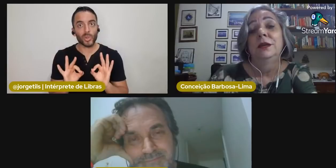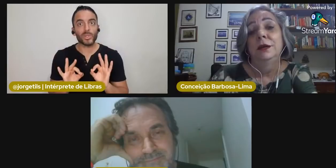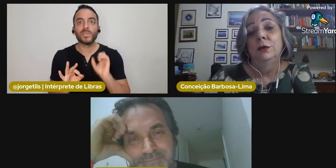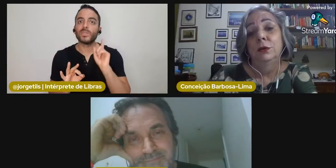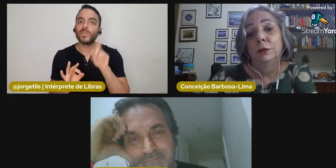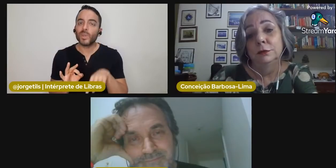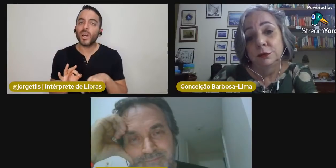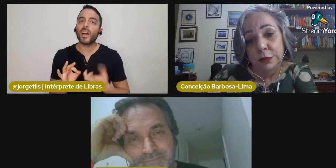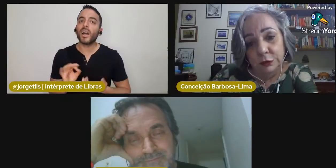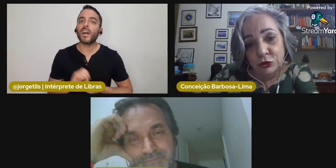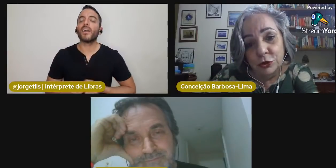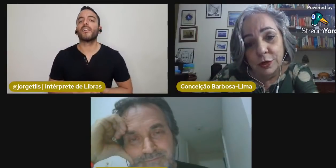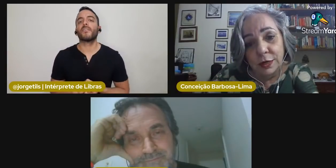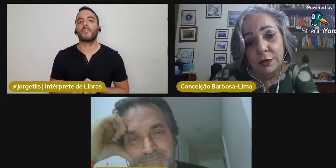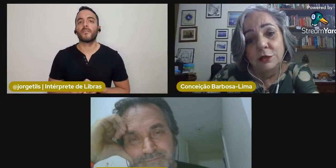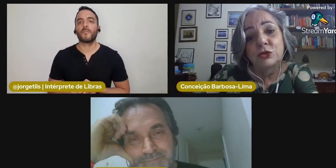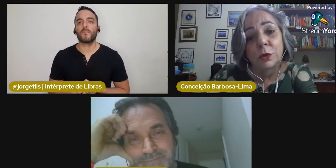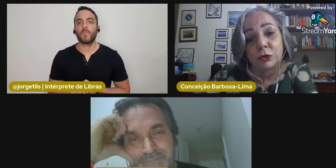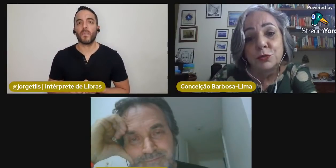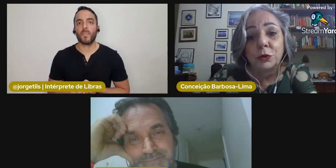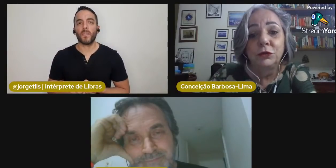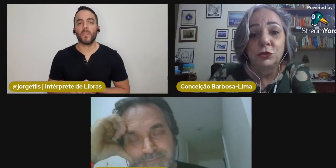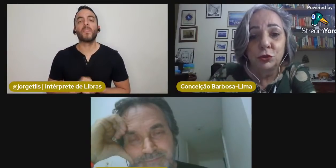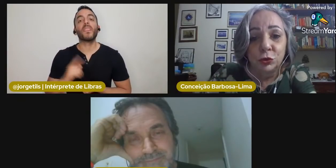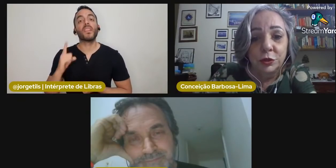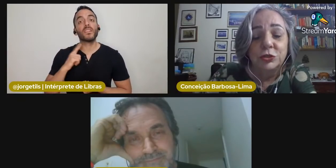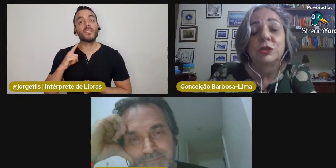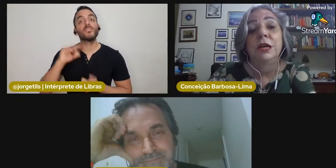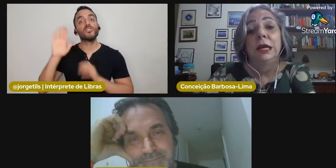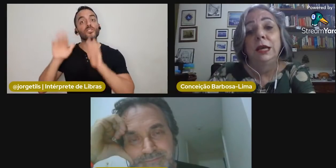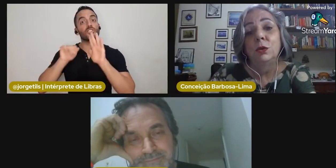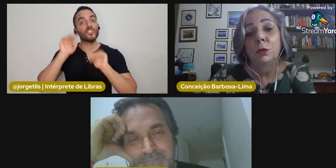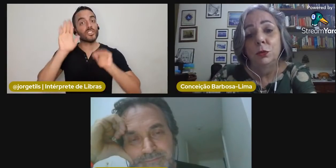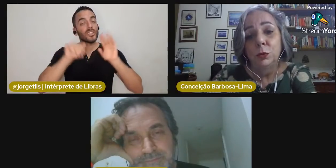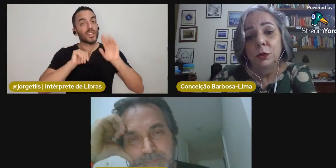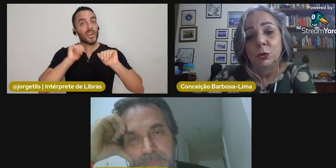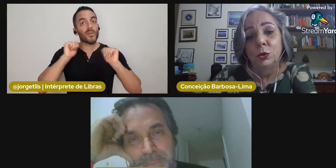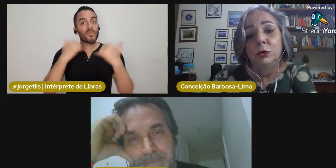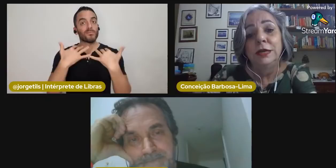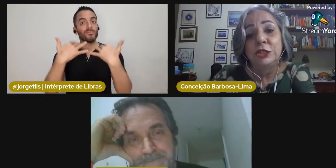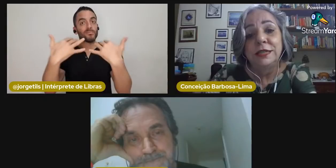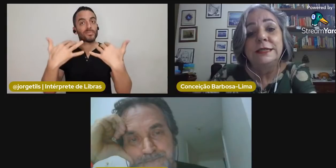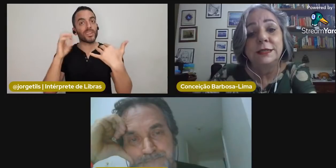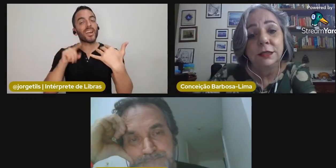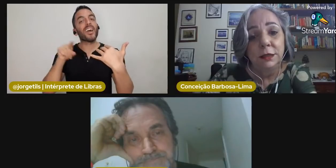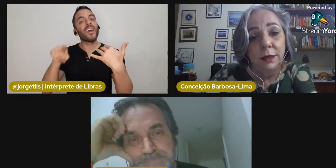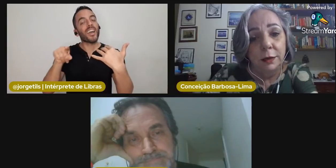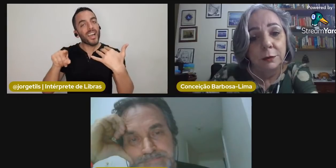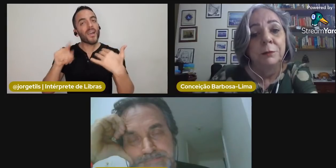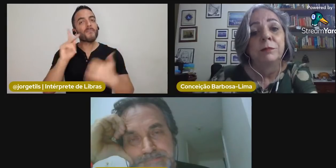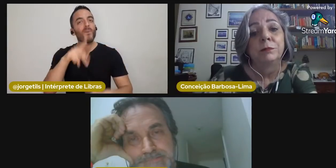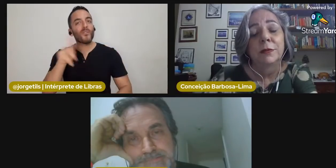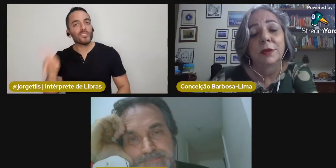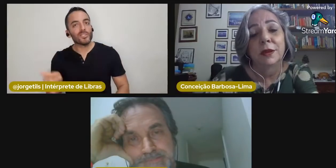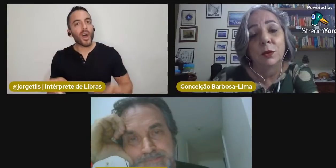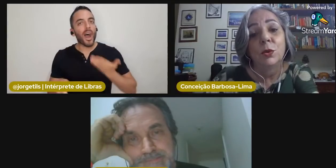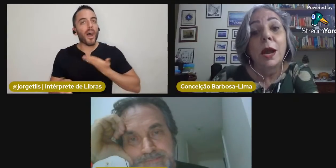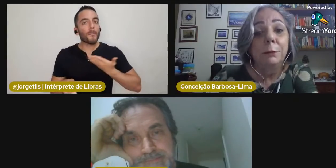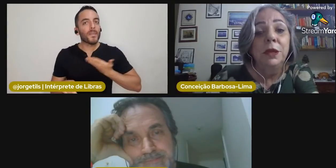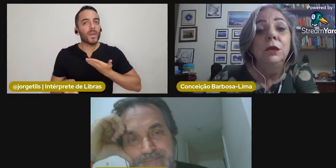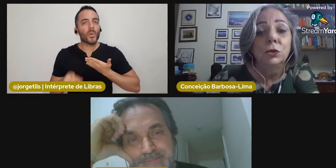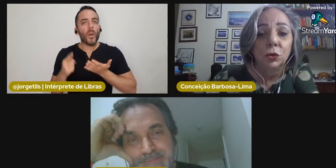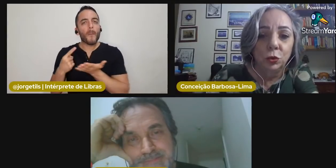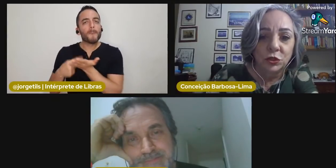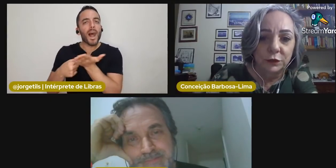assembleias tanto os colegas quanto os professores, em comum acordo, eles decidem